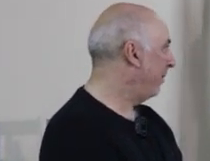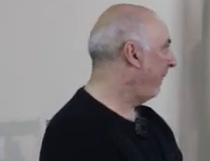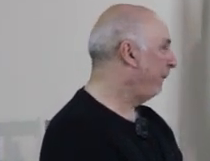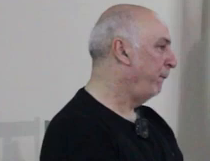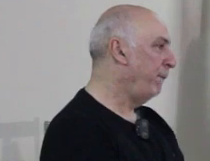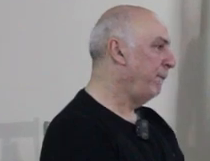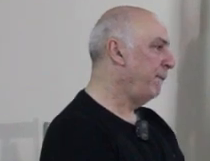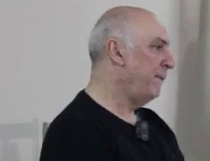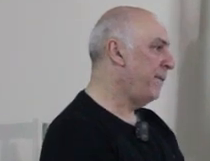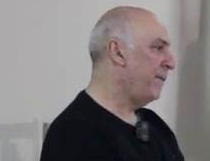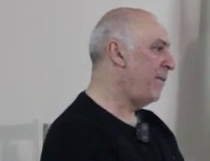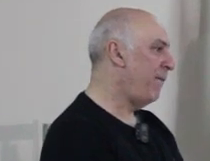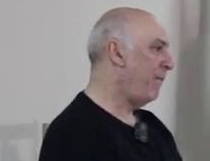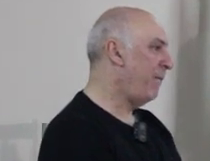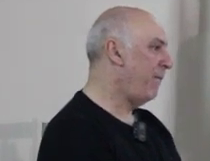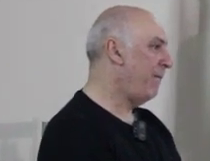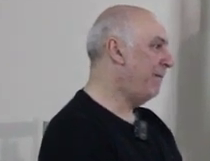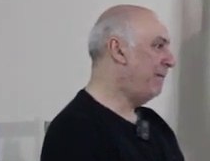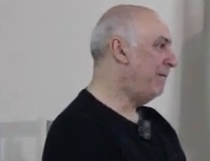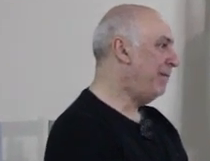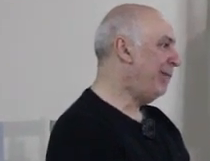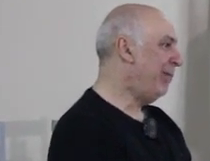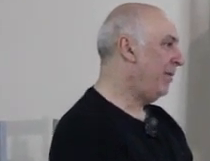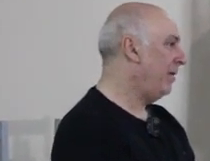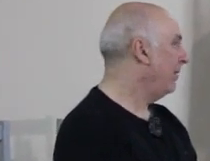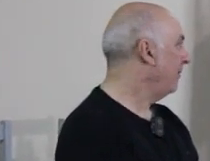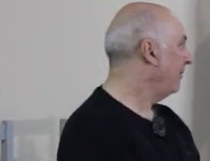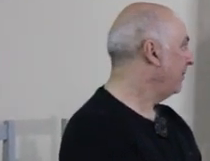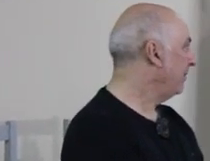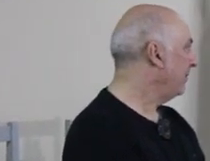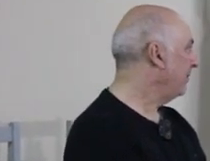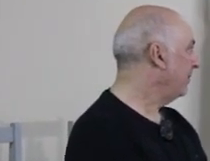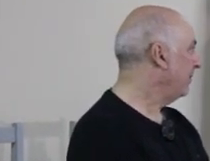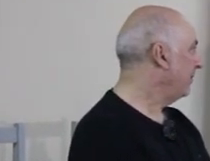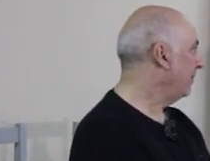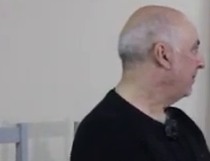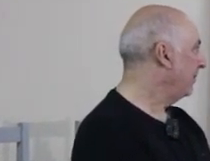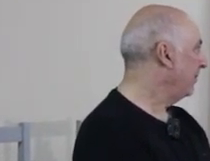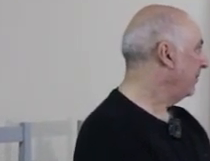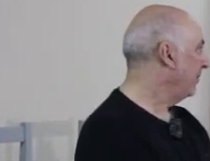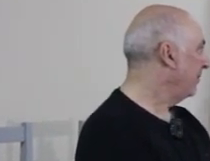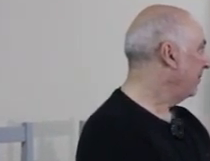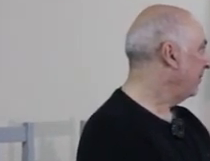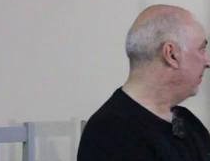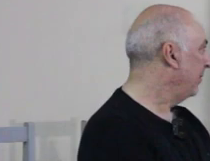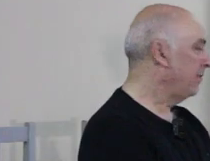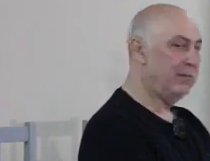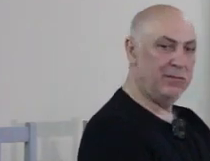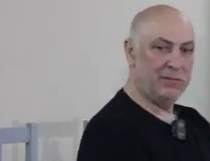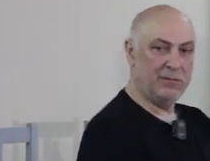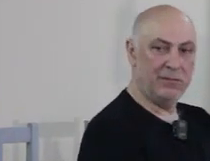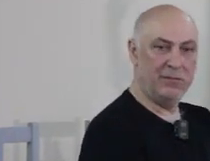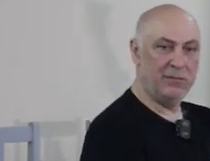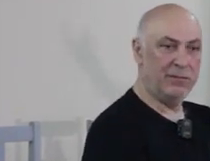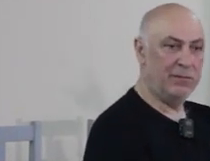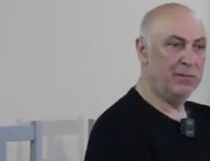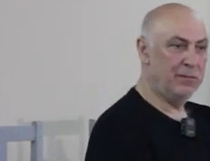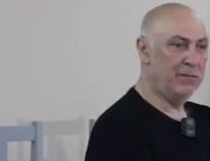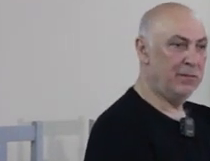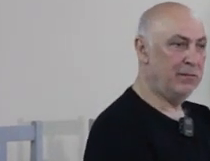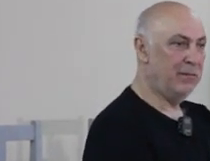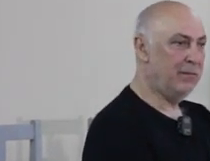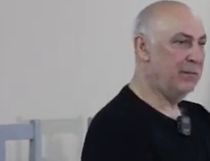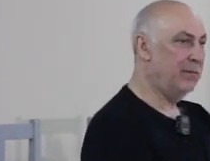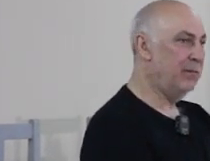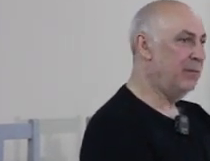Zema, Zé Maria, e eu acho que eu e o Ivan, eu, administrador, eu, um advogado, e acho que o Mago,